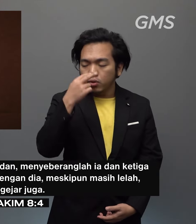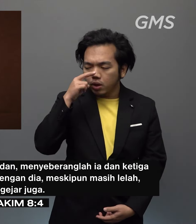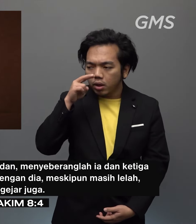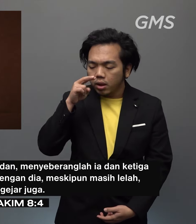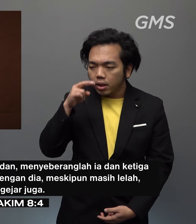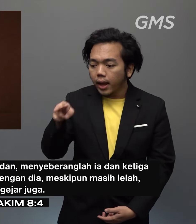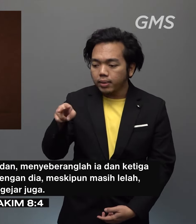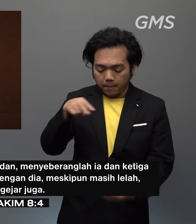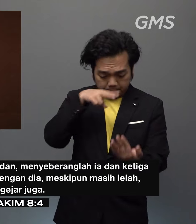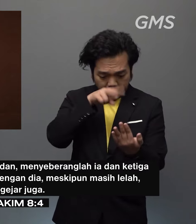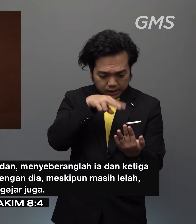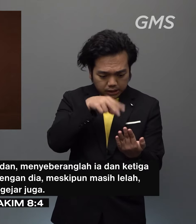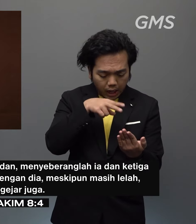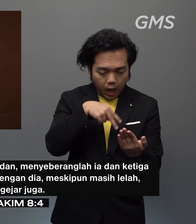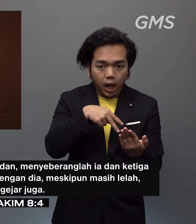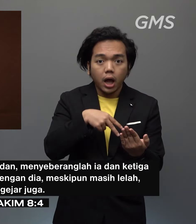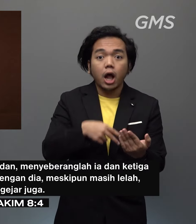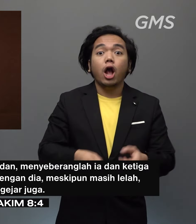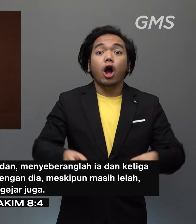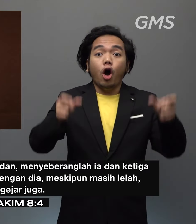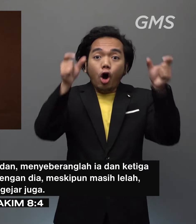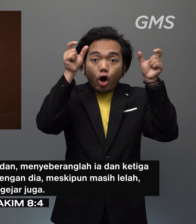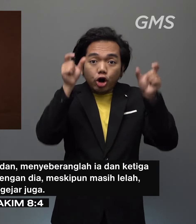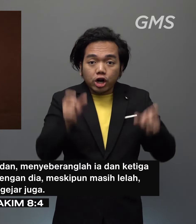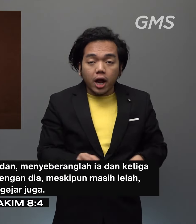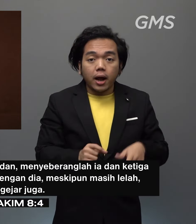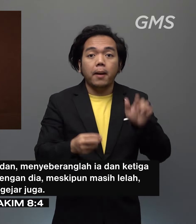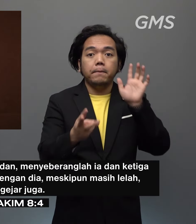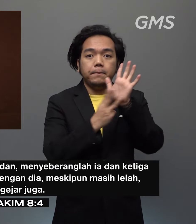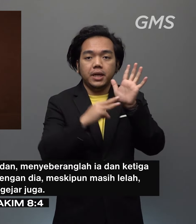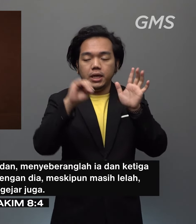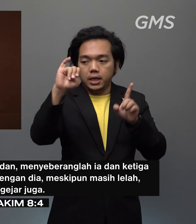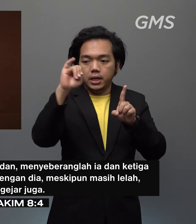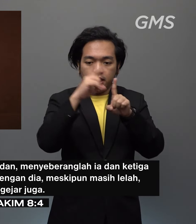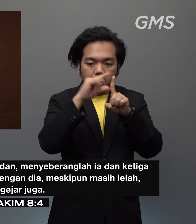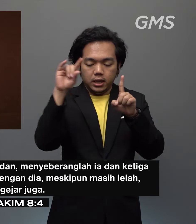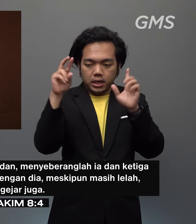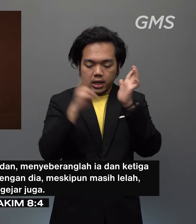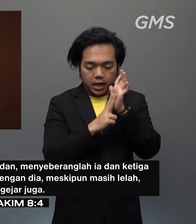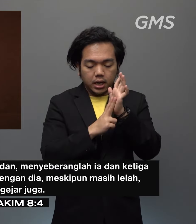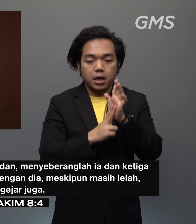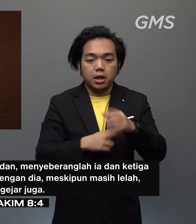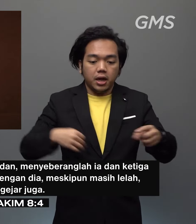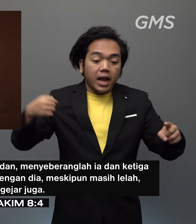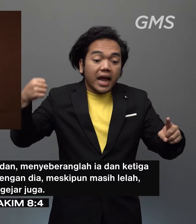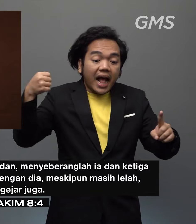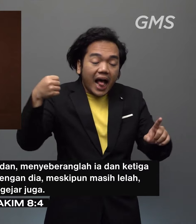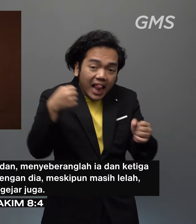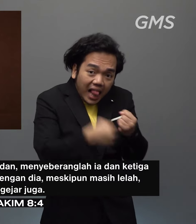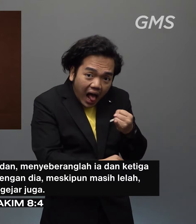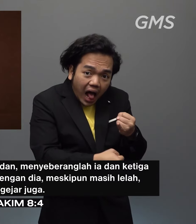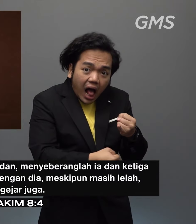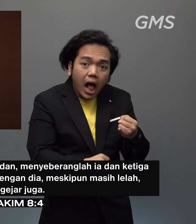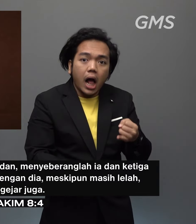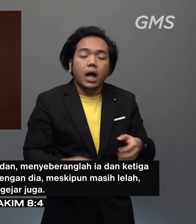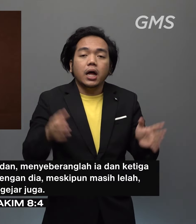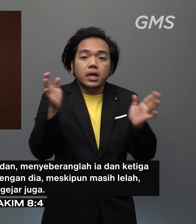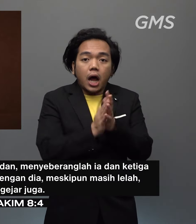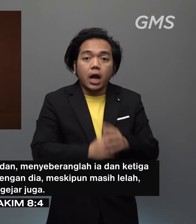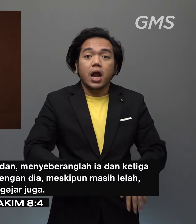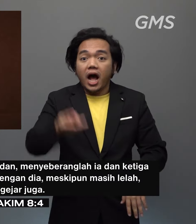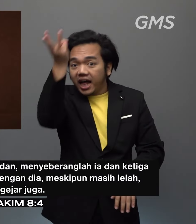baca adalah orang Midian dikalahkan dan raja-rajanya dibunuh. Inilah